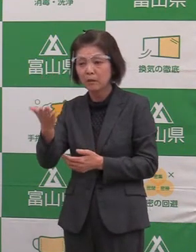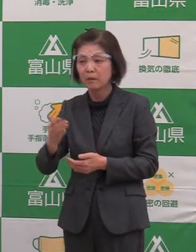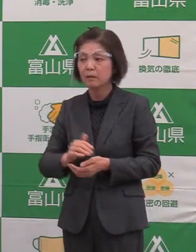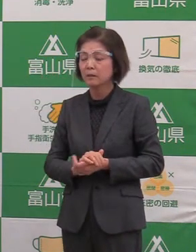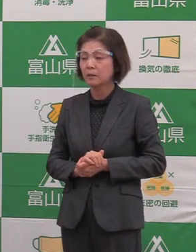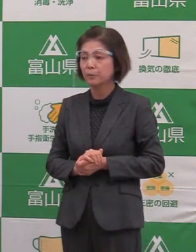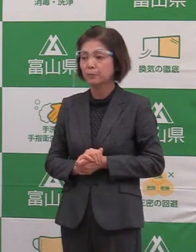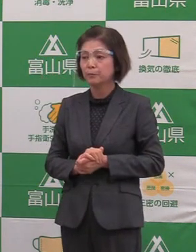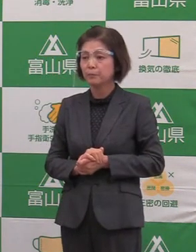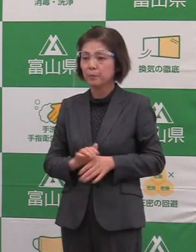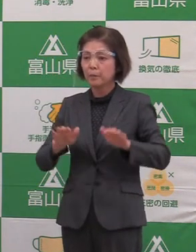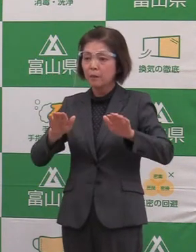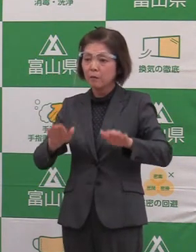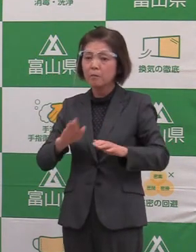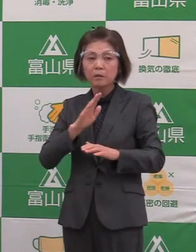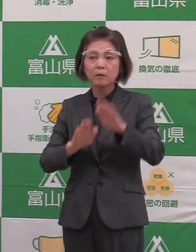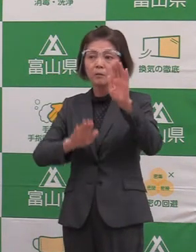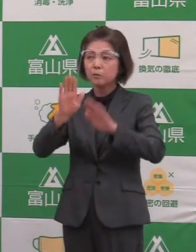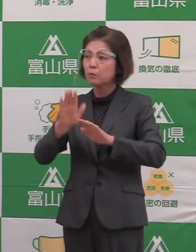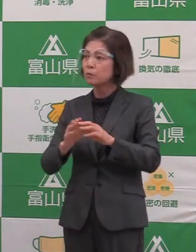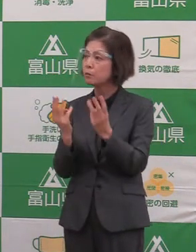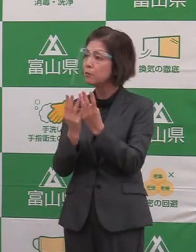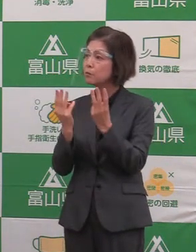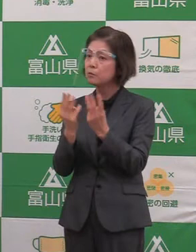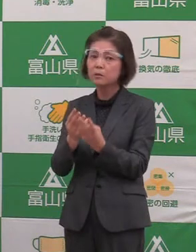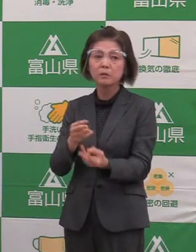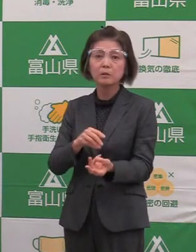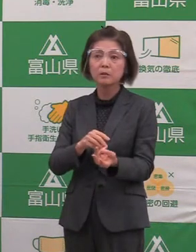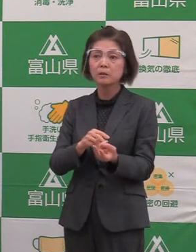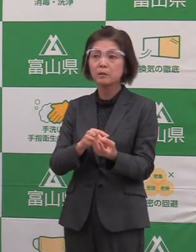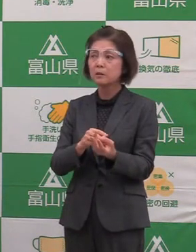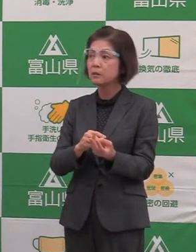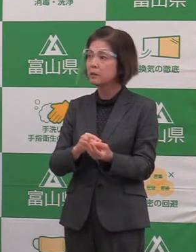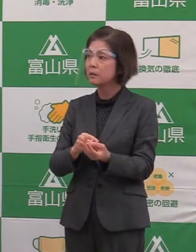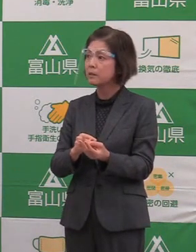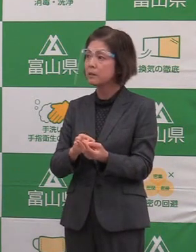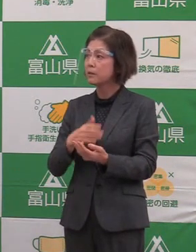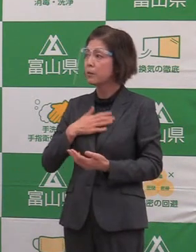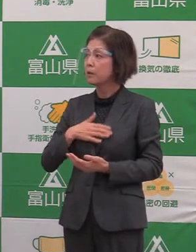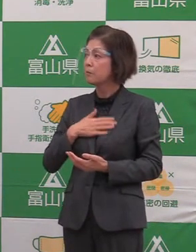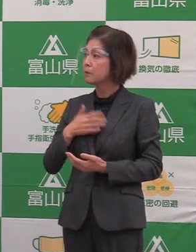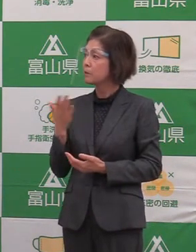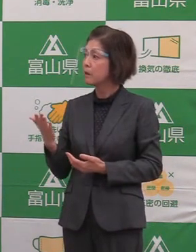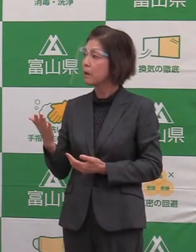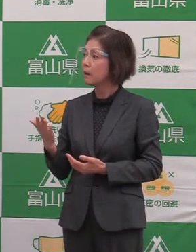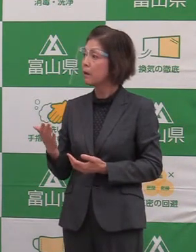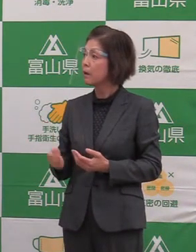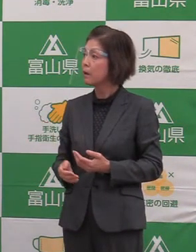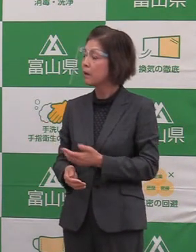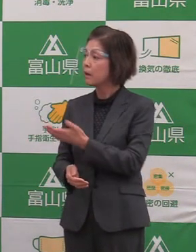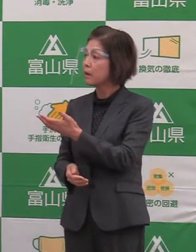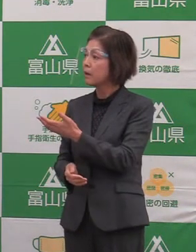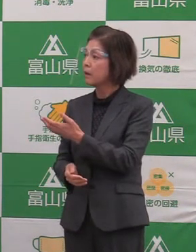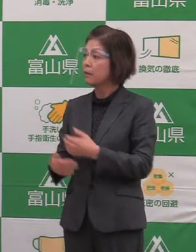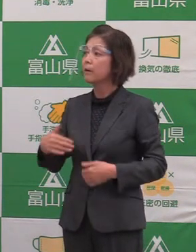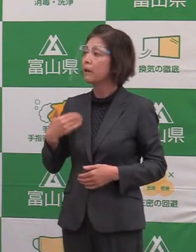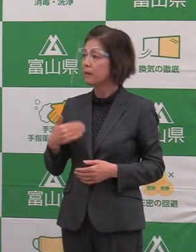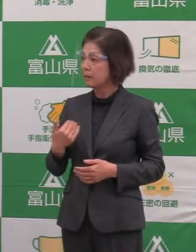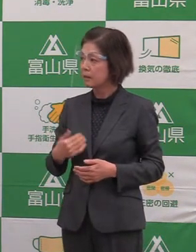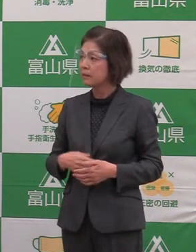です。それ現状の数字出てますかね。あれこっちから、 まだわからない。